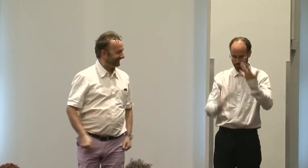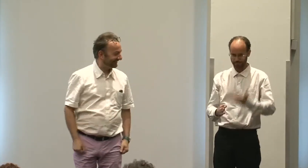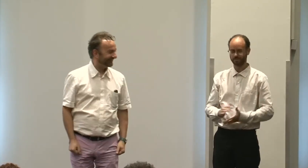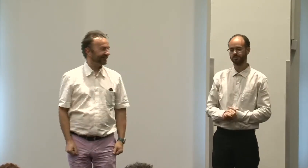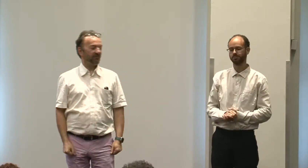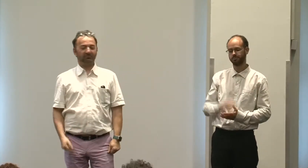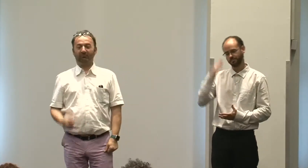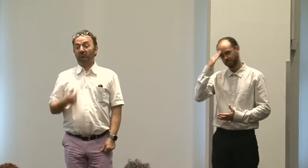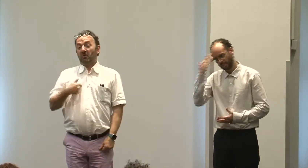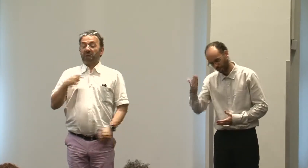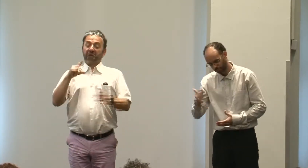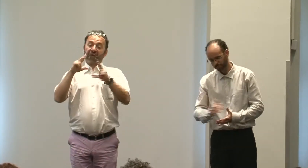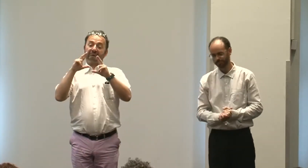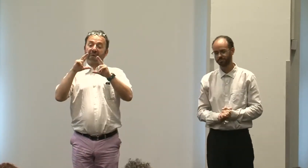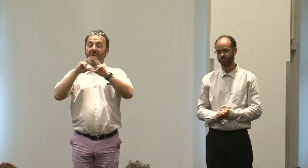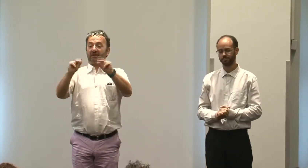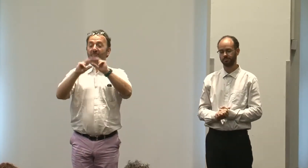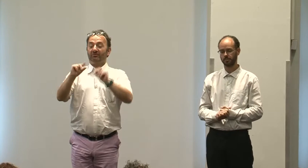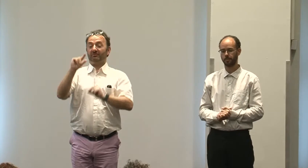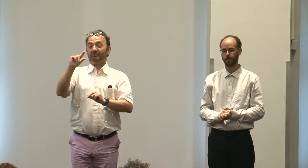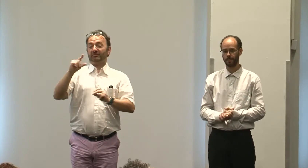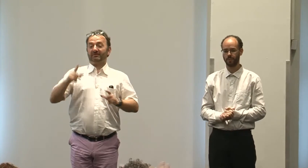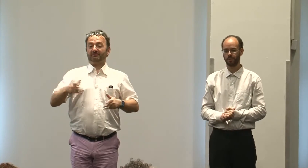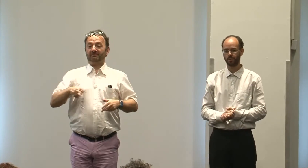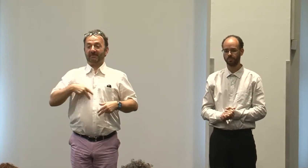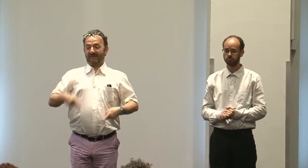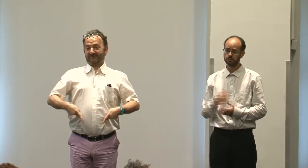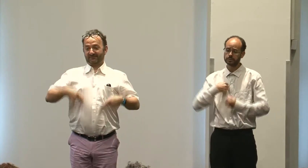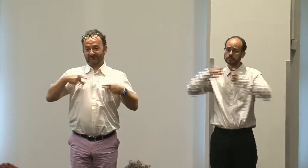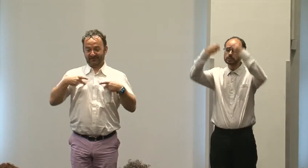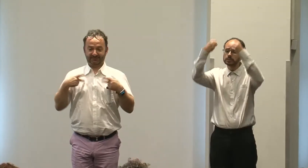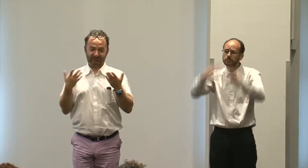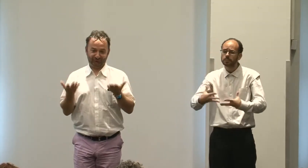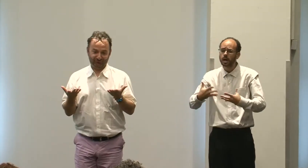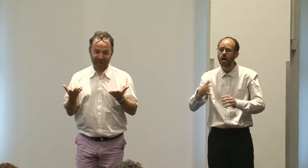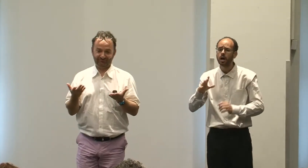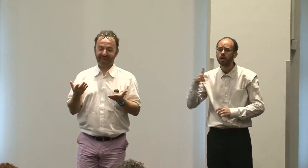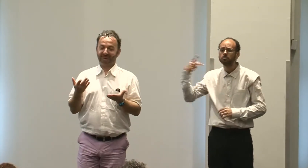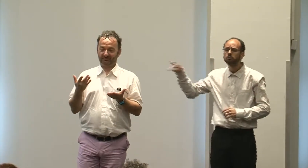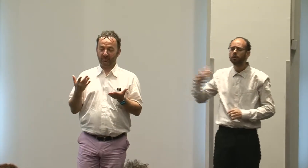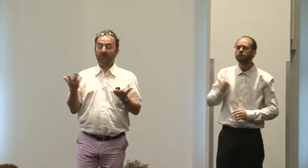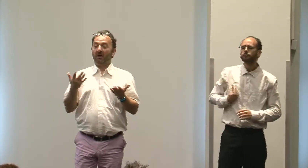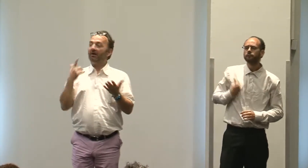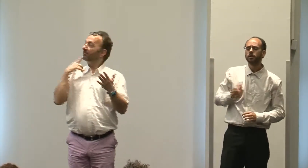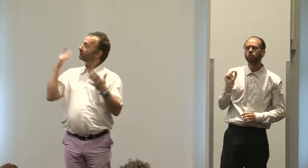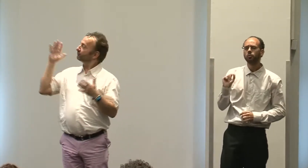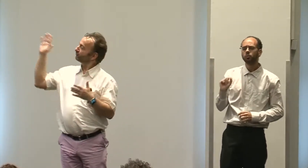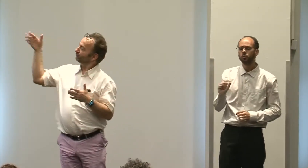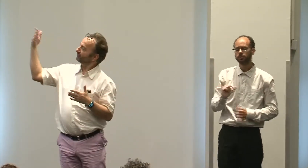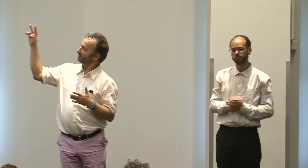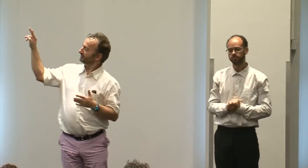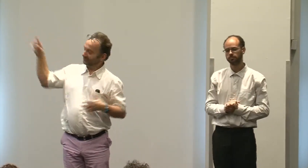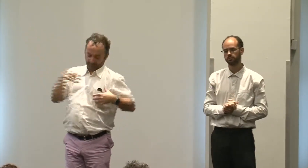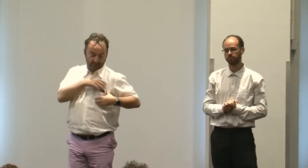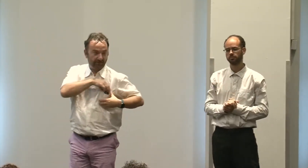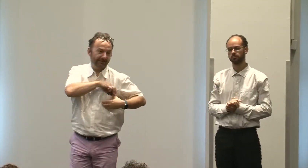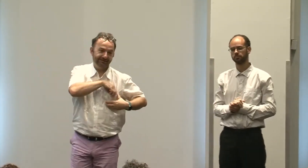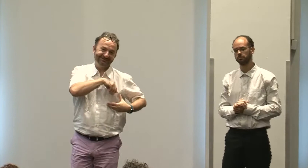Obrigado. Sobre o que eu vou falar? Bom,